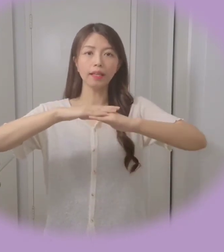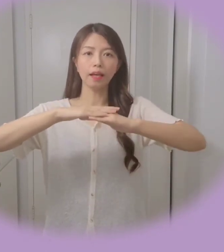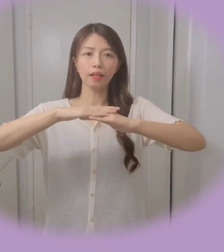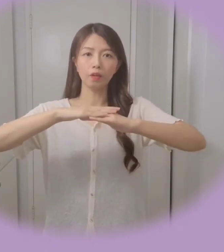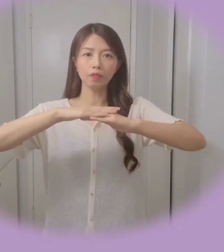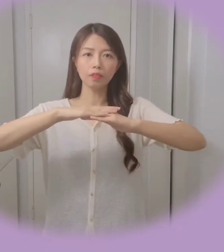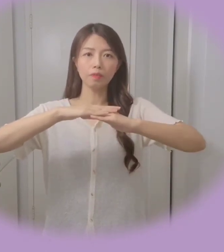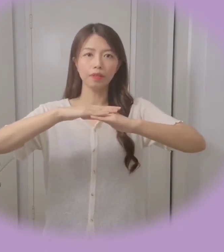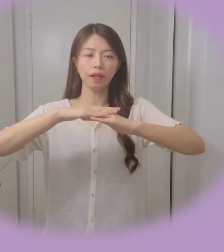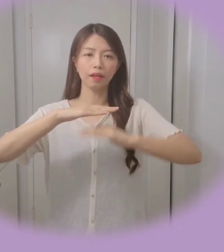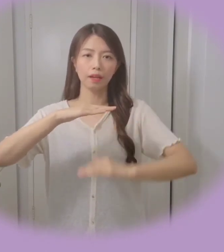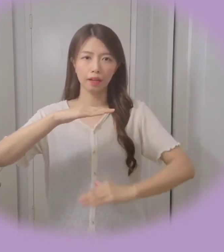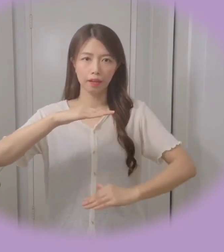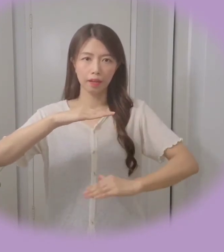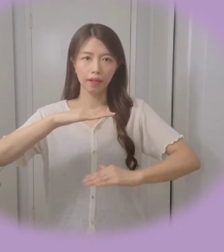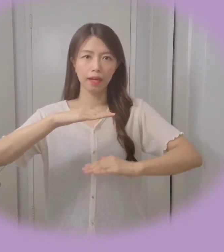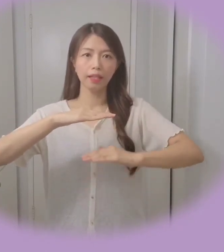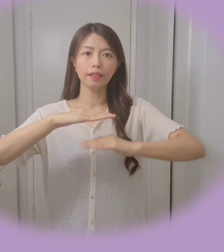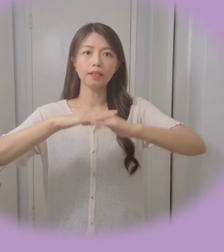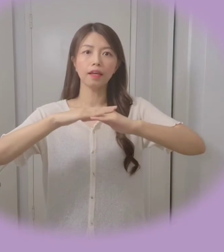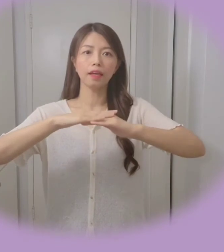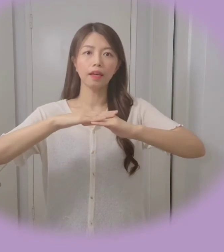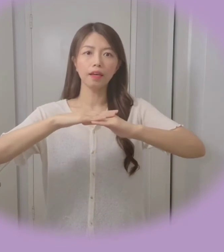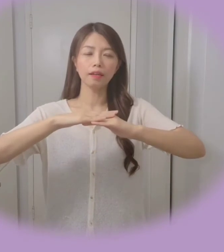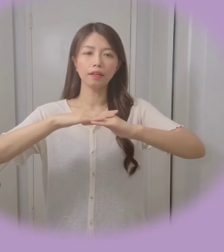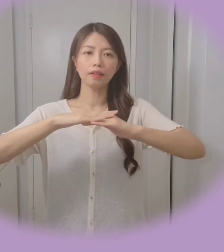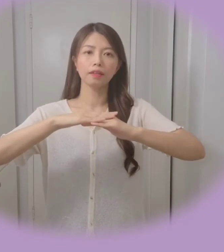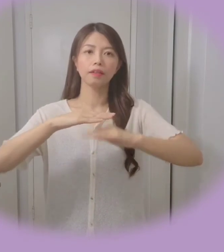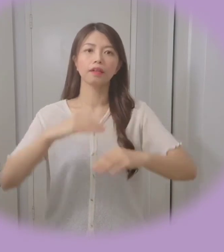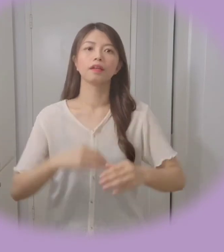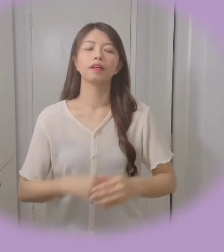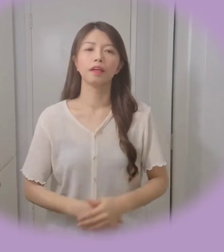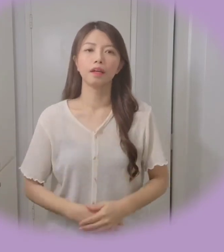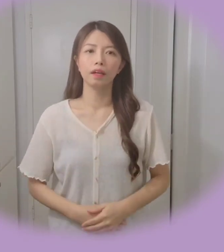가득 차다 이런 뜻입니다. 가득 차게